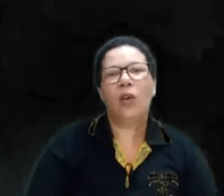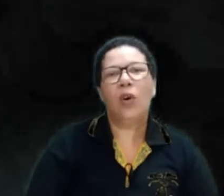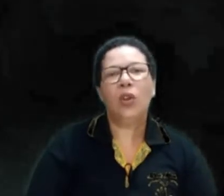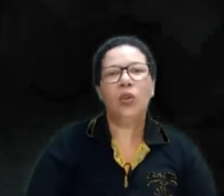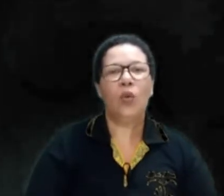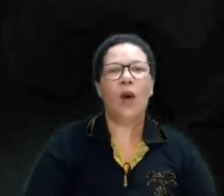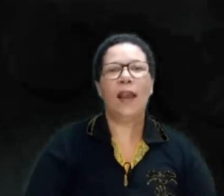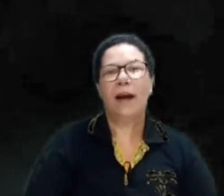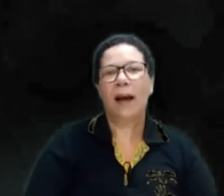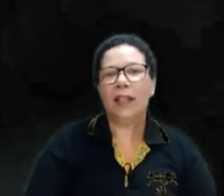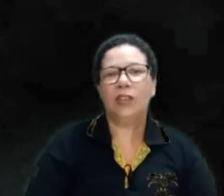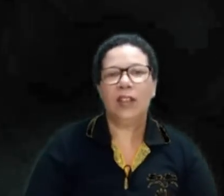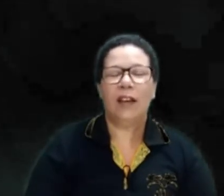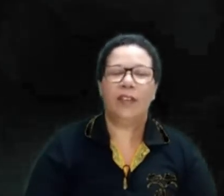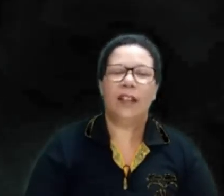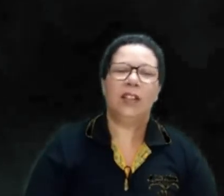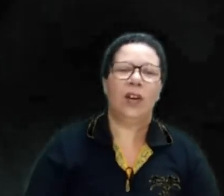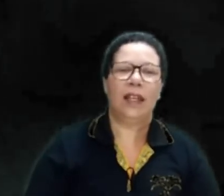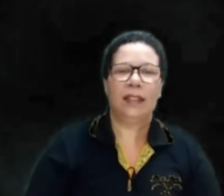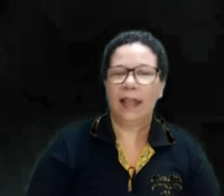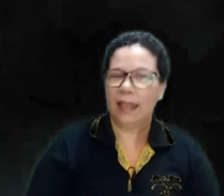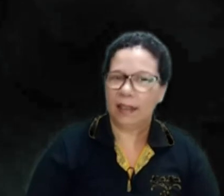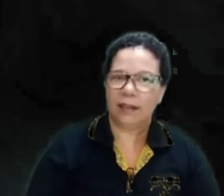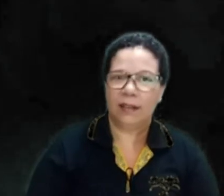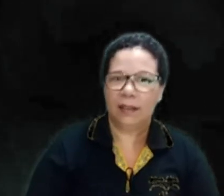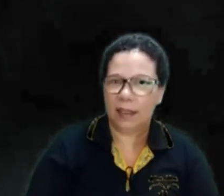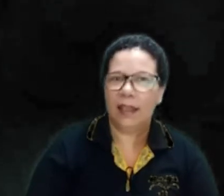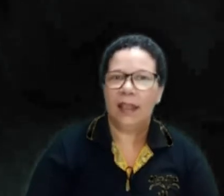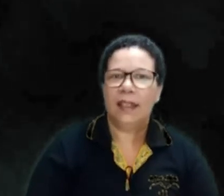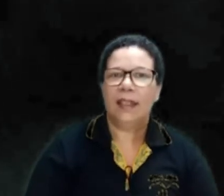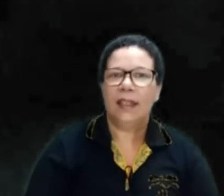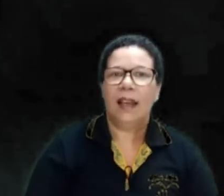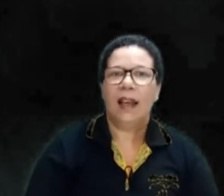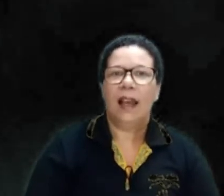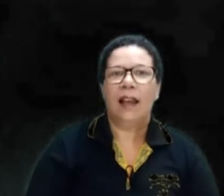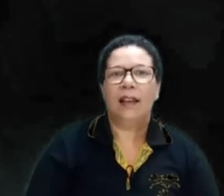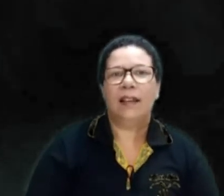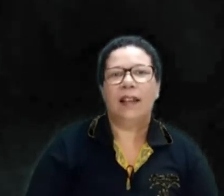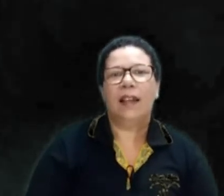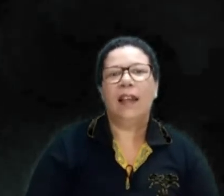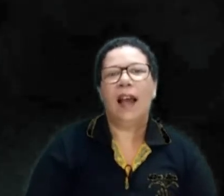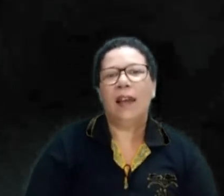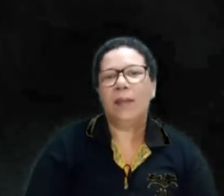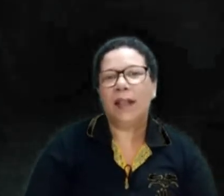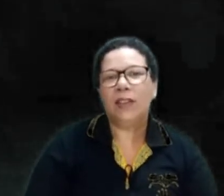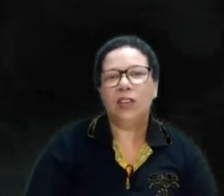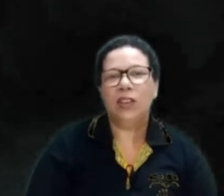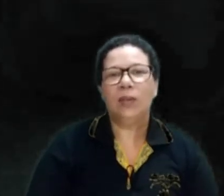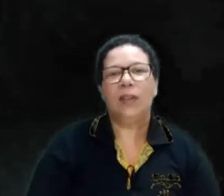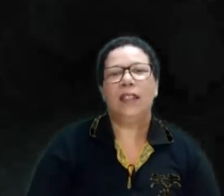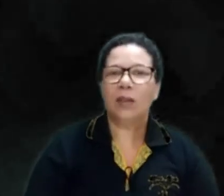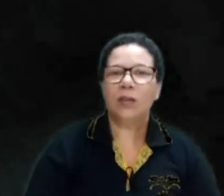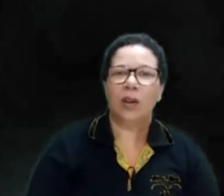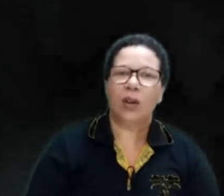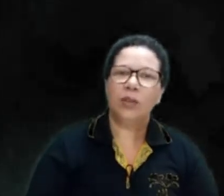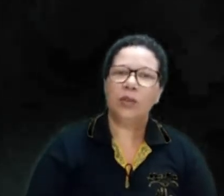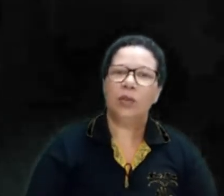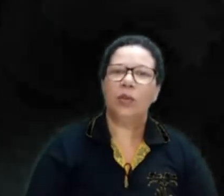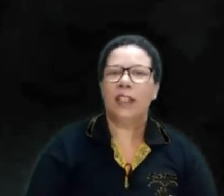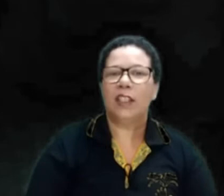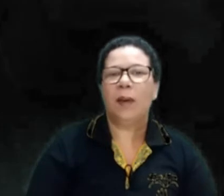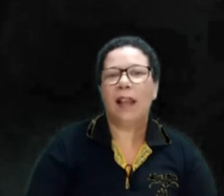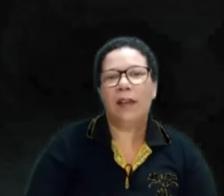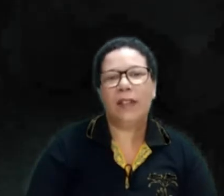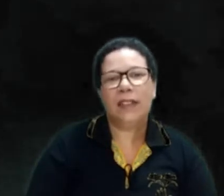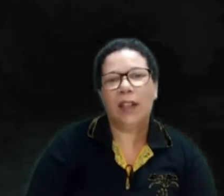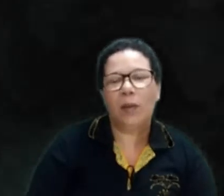De acordo com a imagem, a frase correta é, né? A imagem diz o quê? Sinais são para os olhos, o